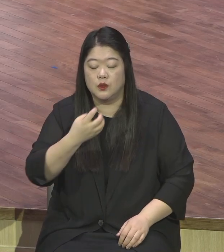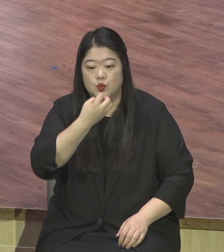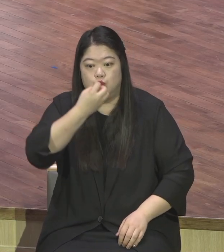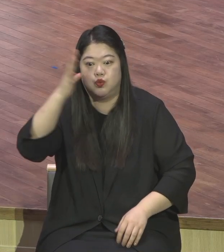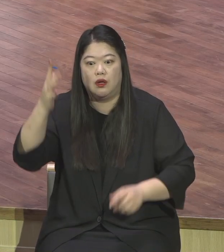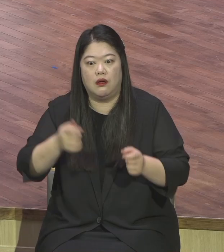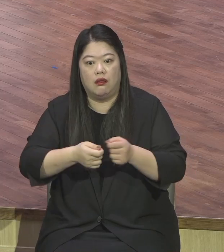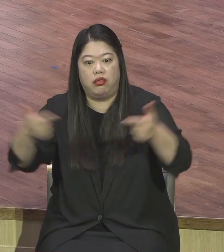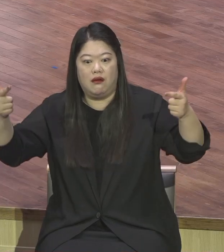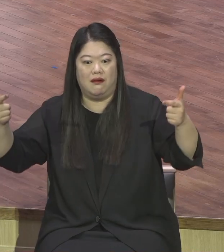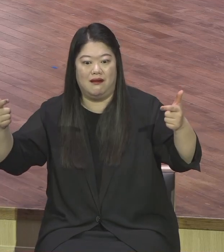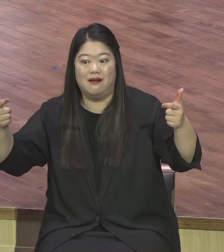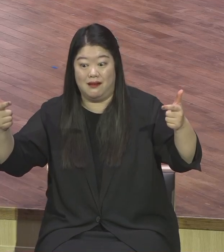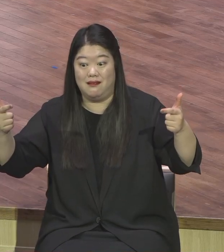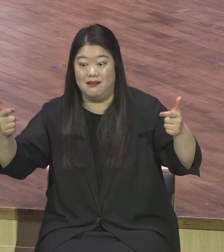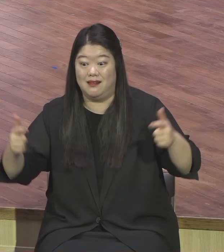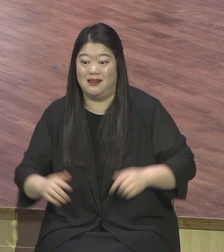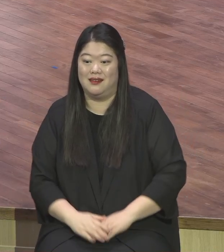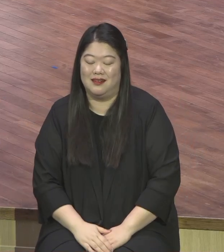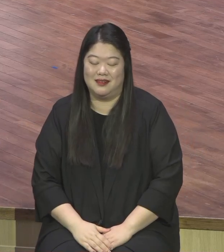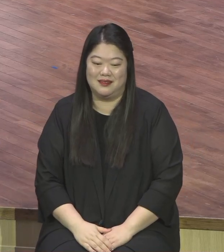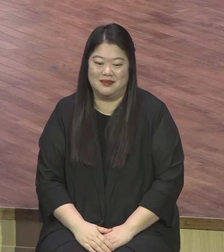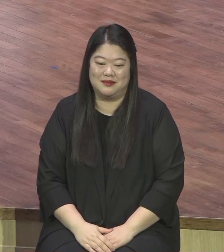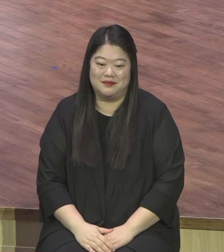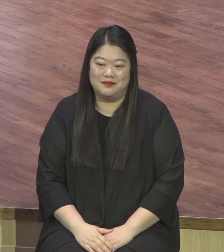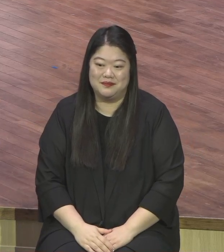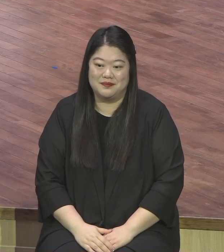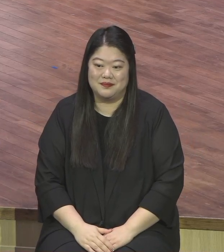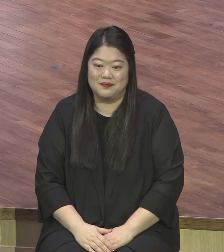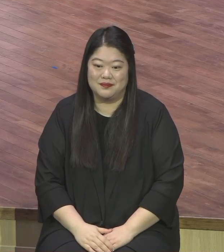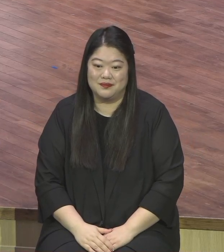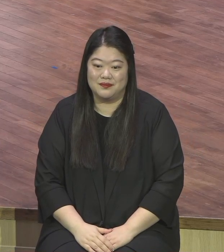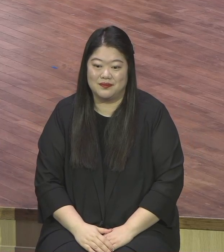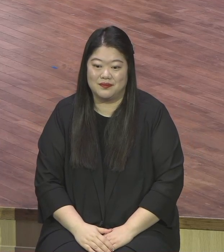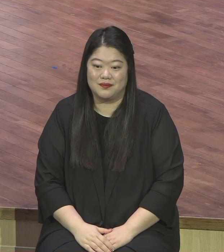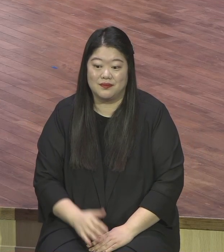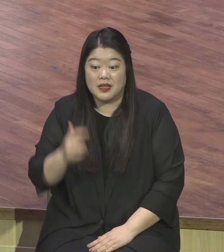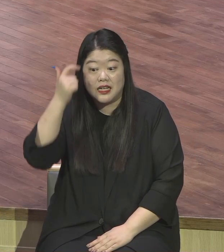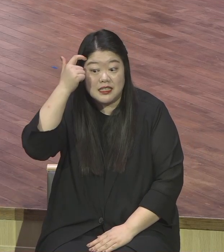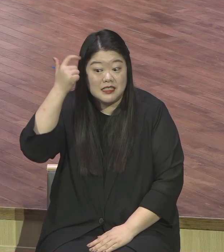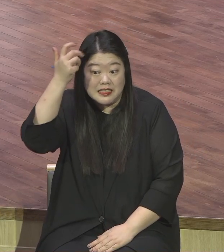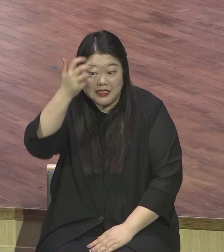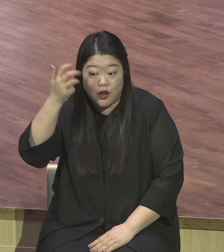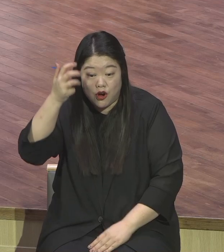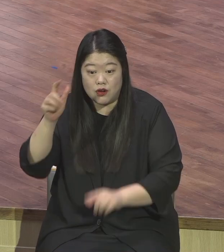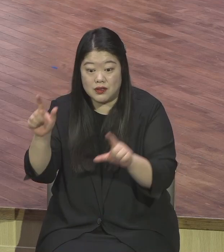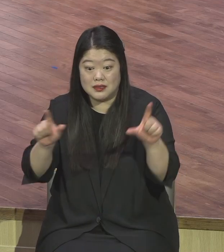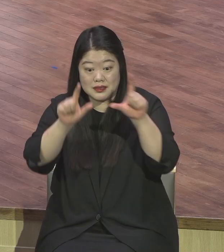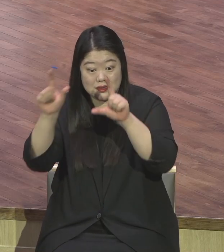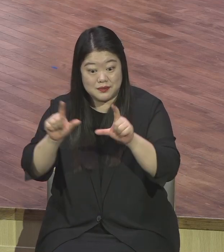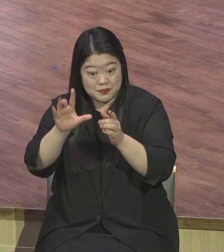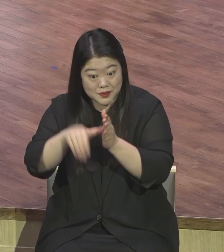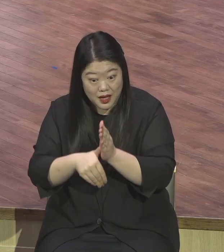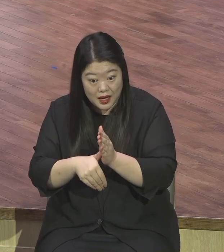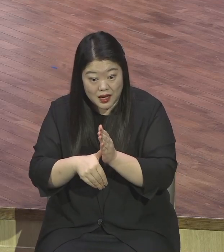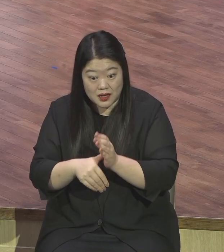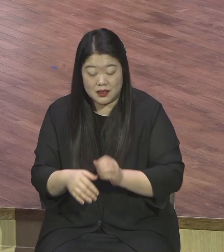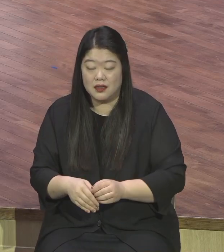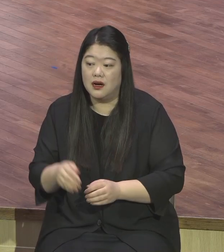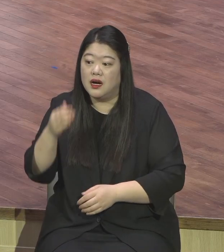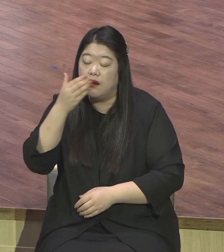다 알고 있습니다. 그런데 우리가 영적인 삶에 있어서도 정말로